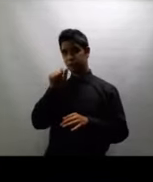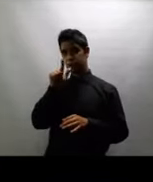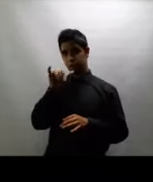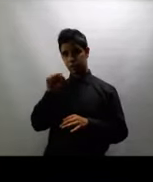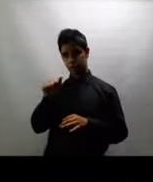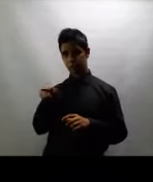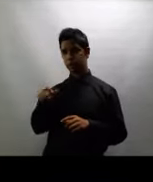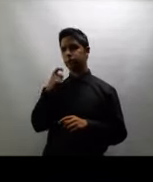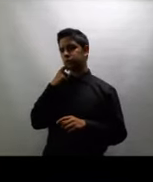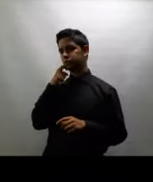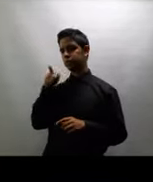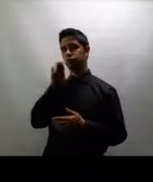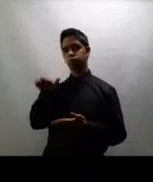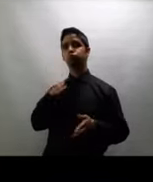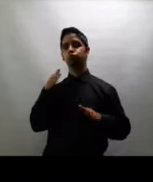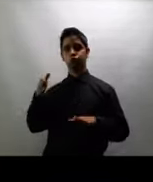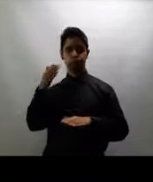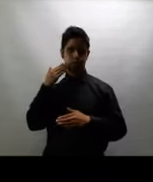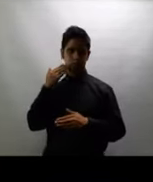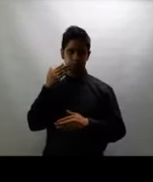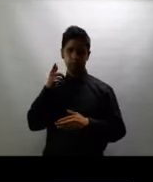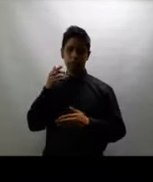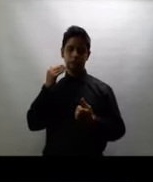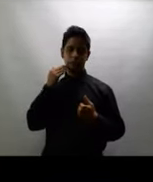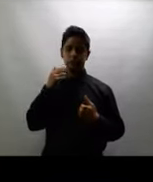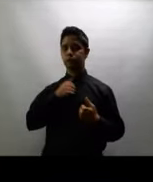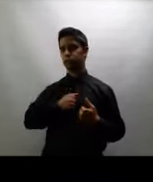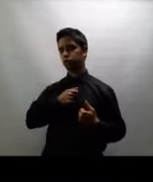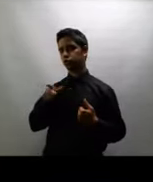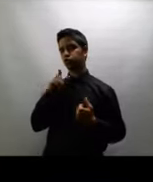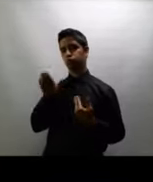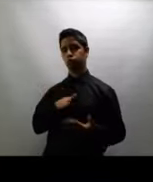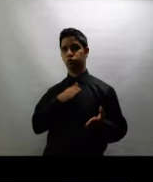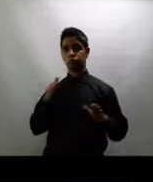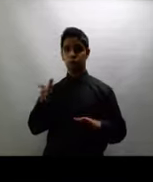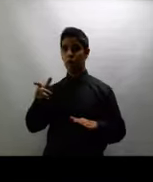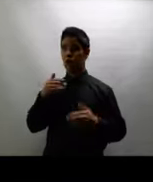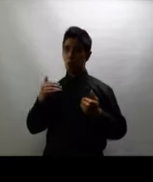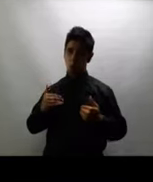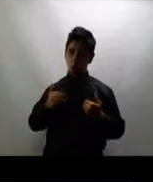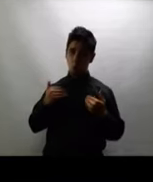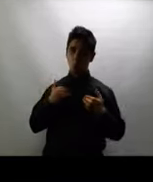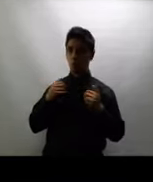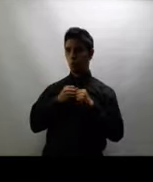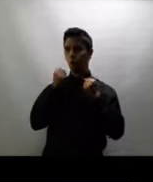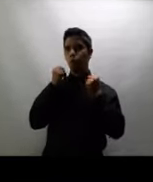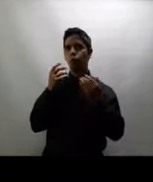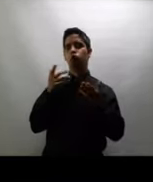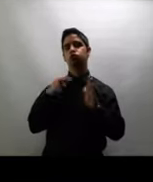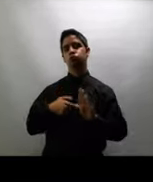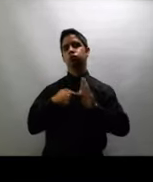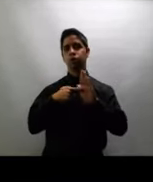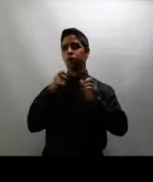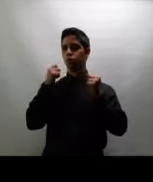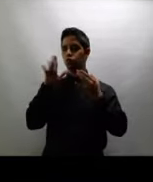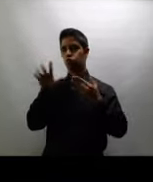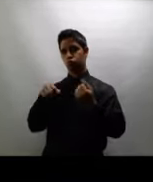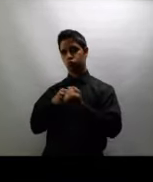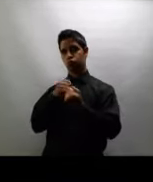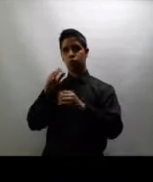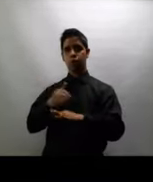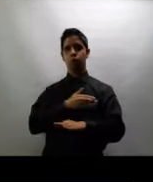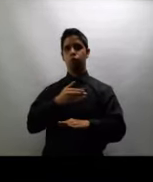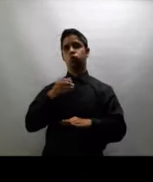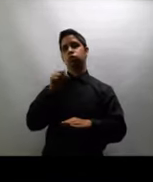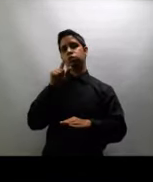fue hace unos meses. Uh-huh. Lamentamos mucho su partida tan temprano en la vida, con tanto que dar y tanto que aportó al